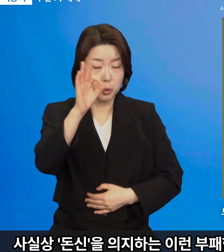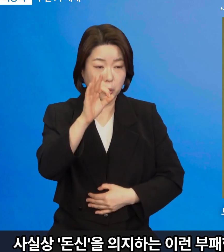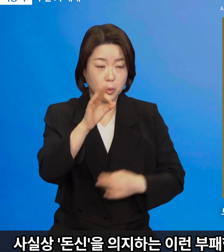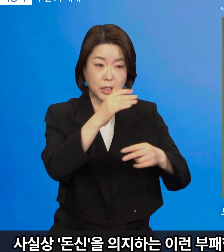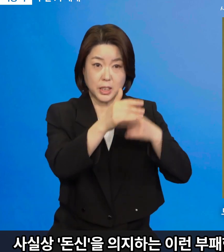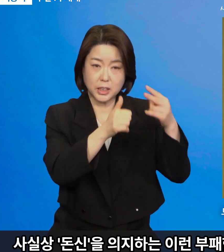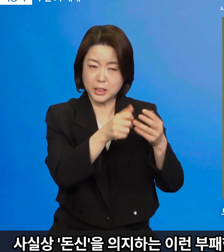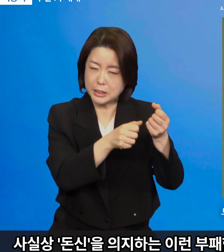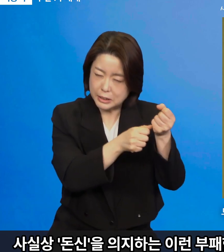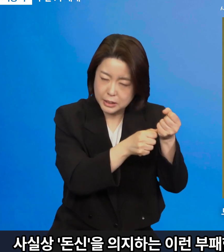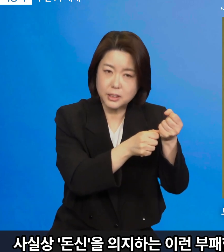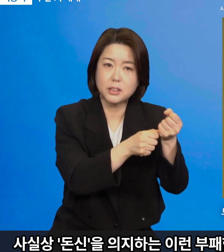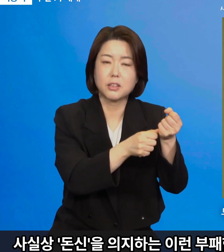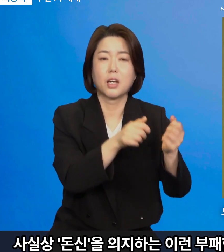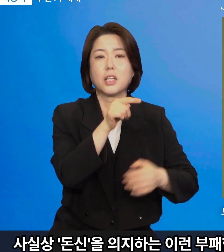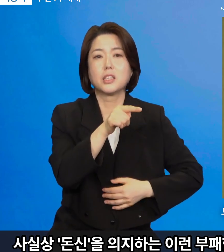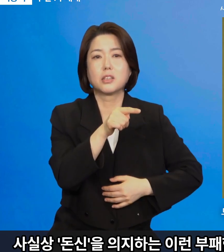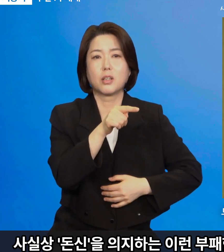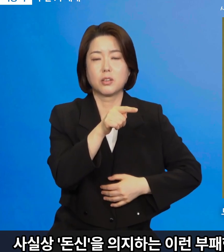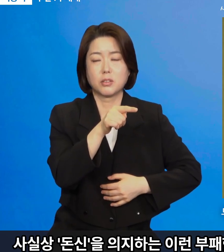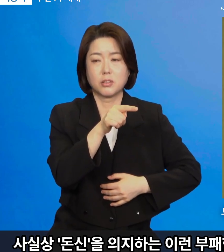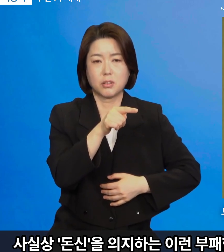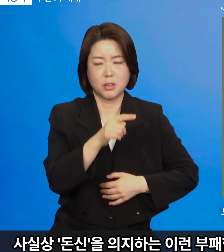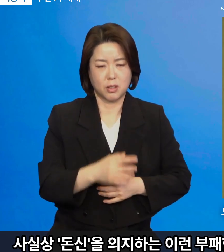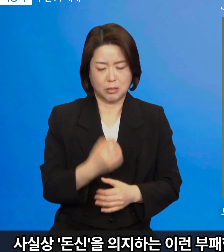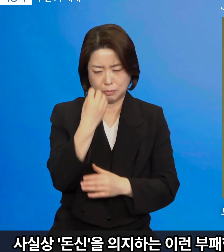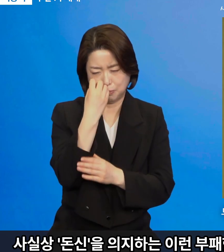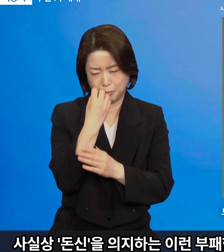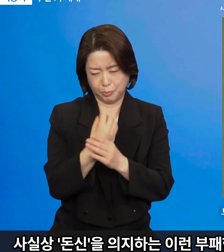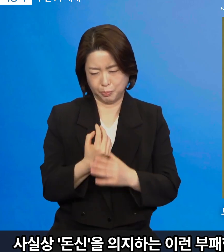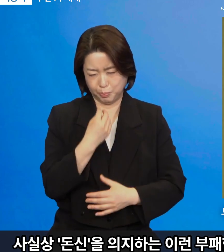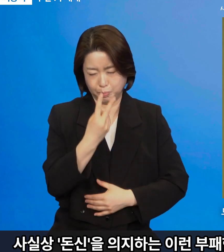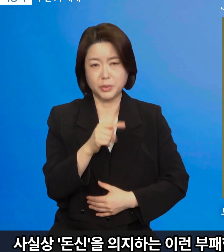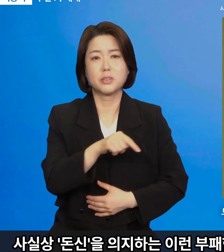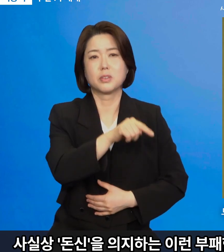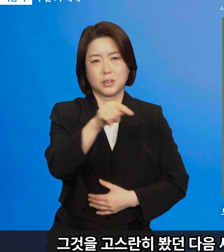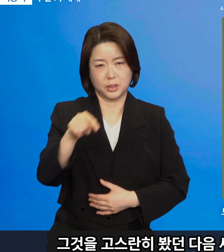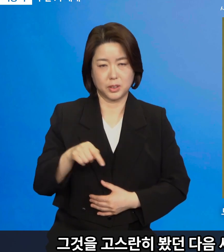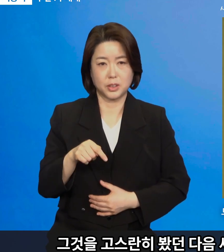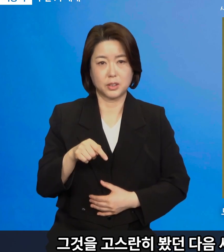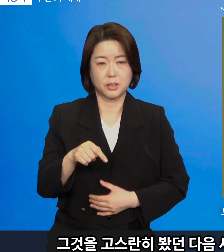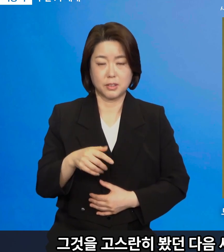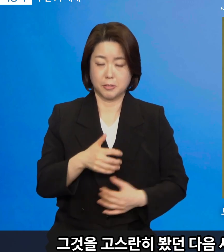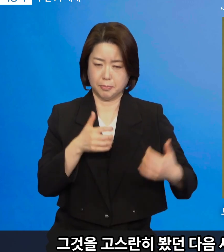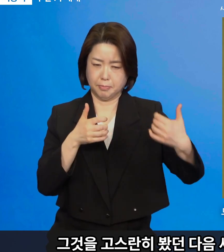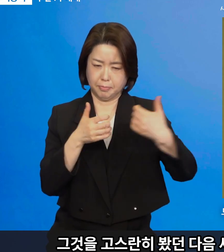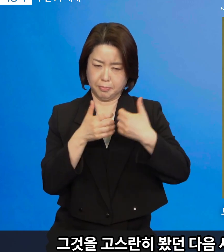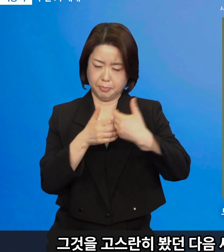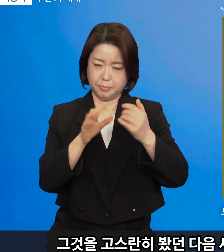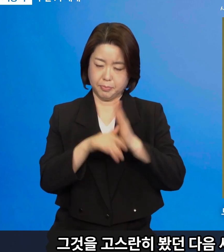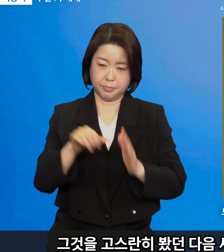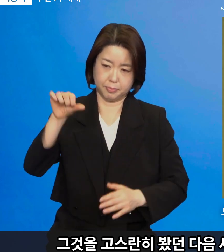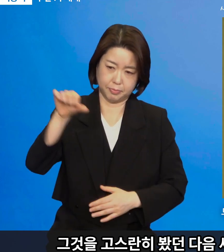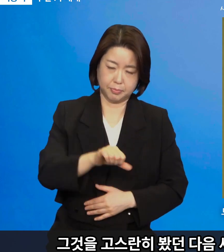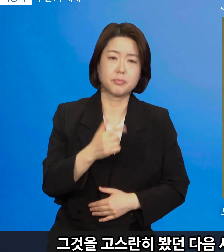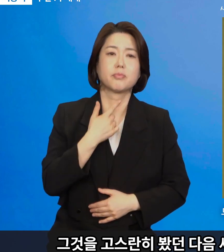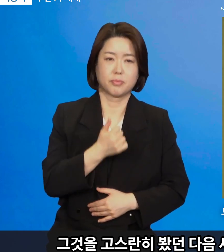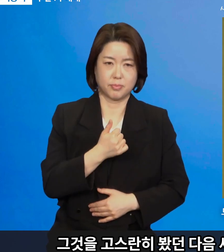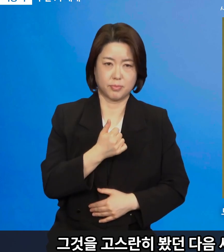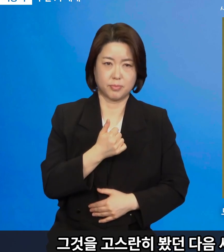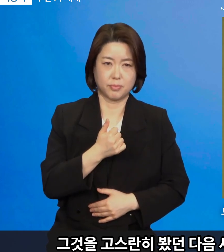의지하는 이런 부패한 신앙이 우리의 패배의 원인이었다. 그것을 고스란히 봤던 다음